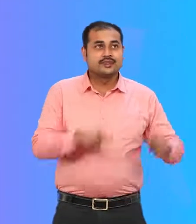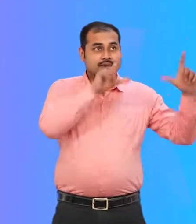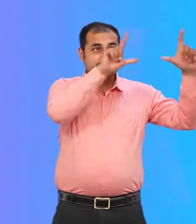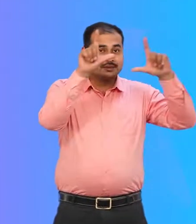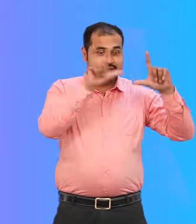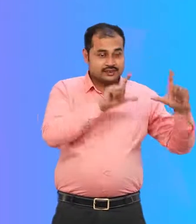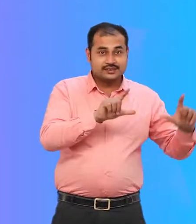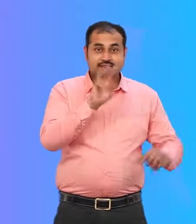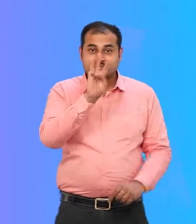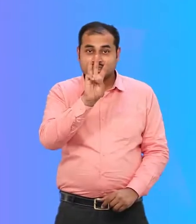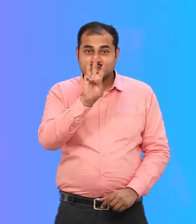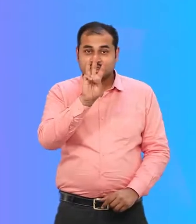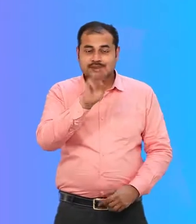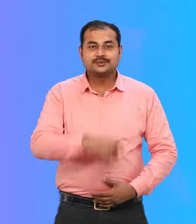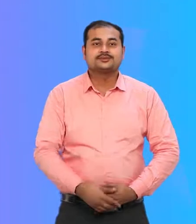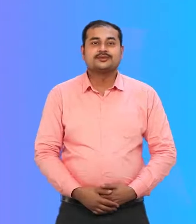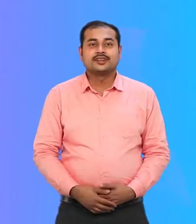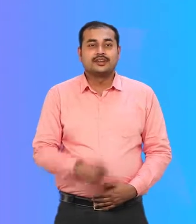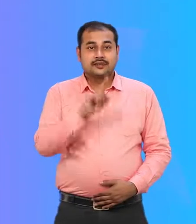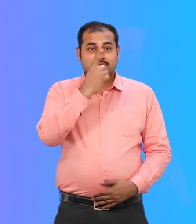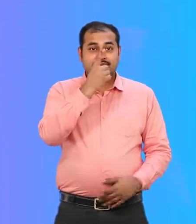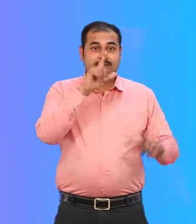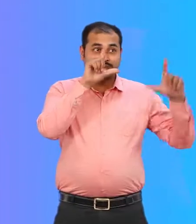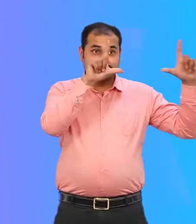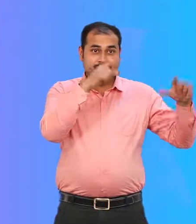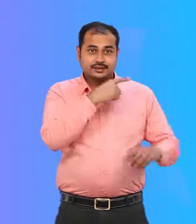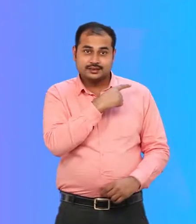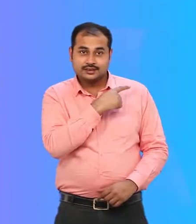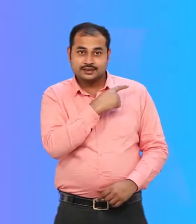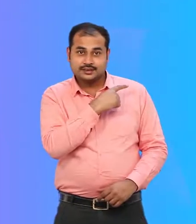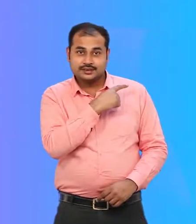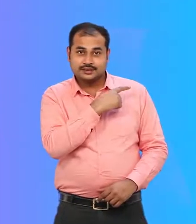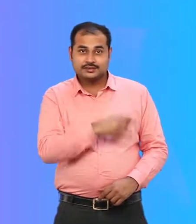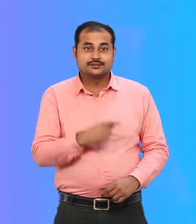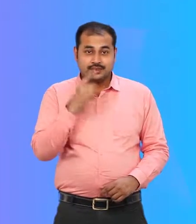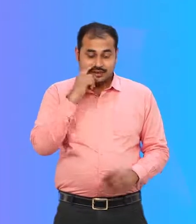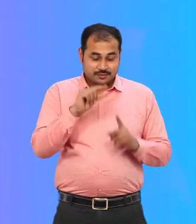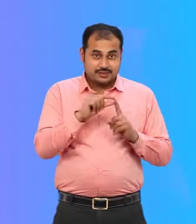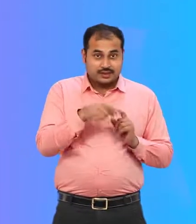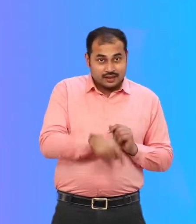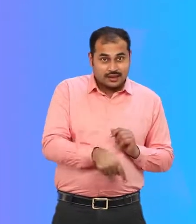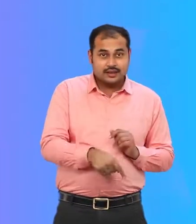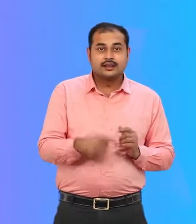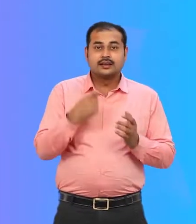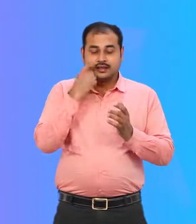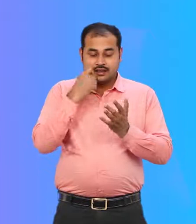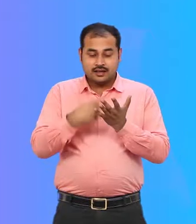कि इस प्रेम में तीन चित्र पहले चित्र में कि प्रिया और रोहन लिस्ट में